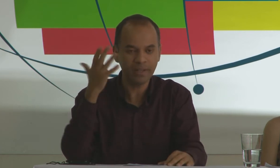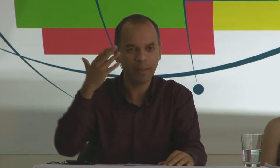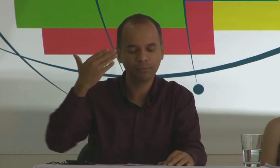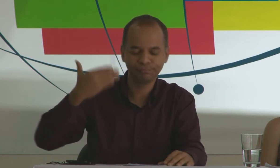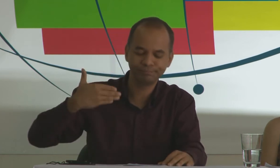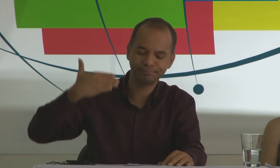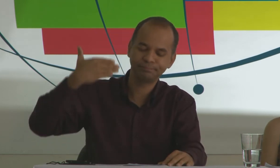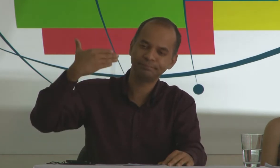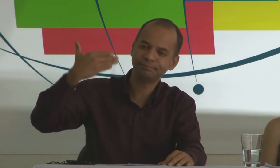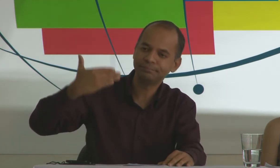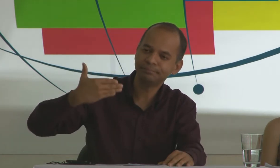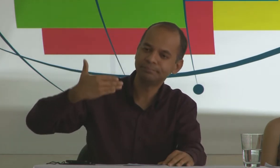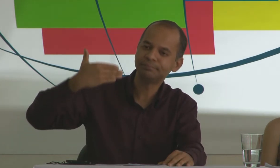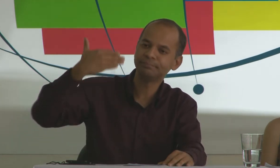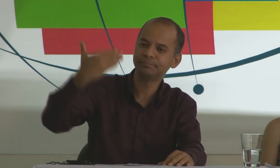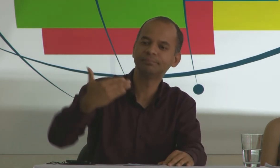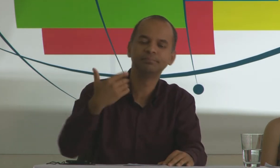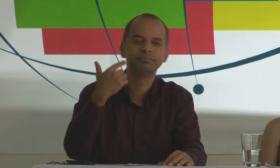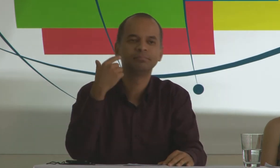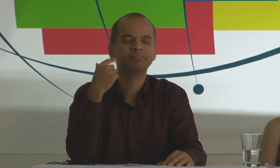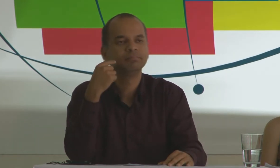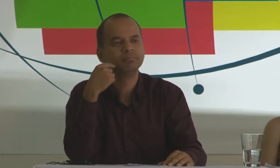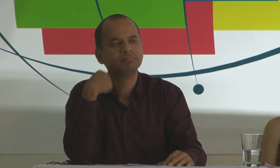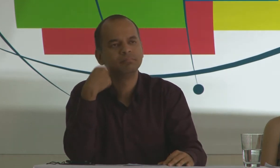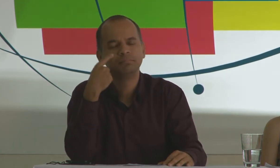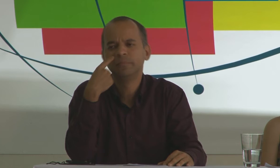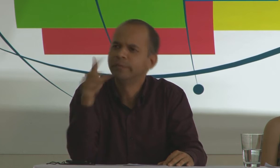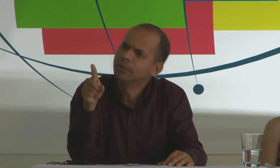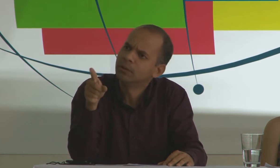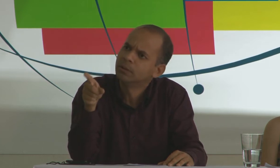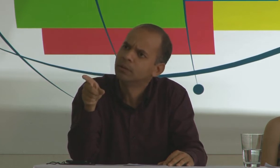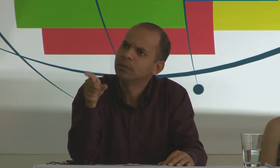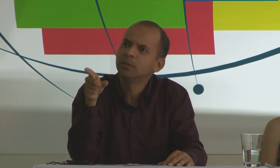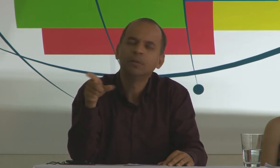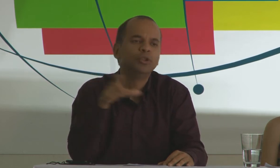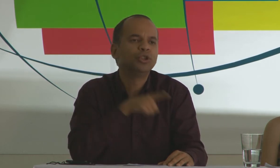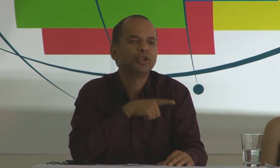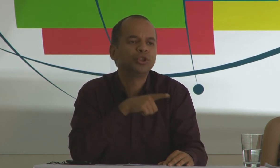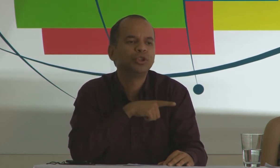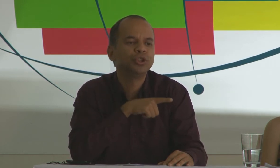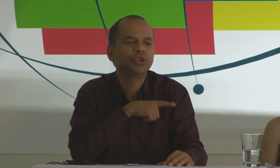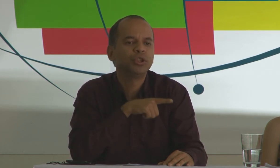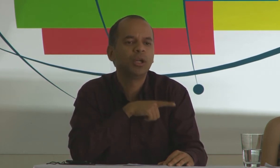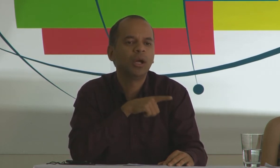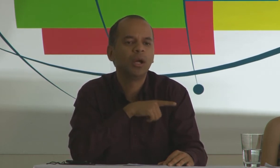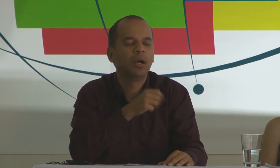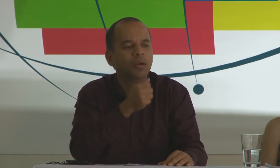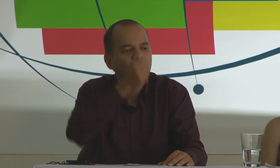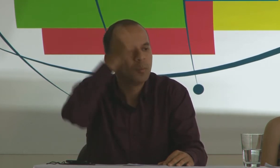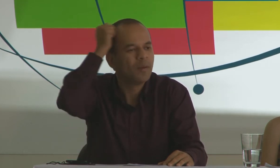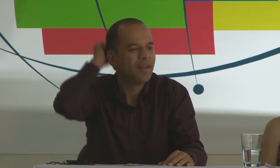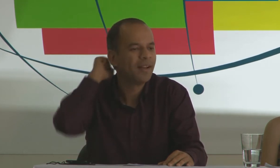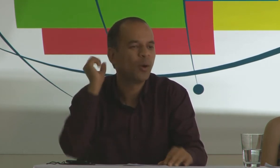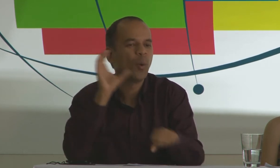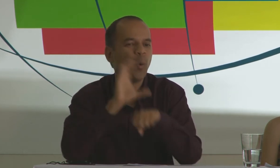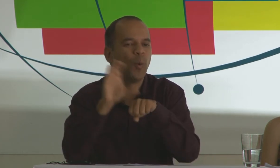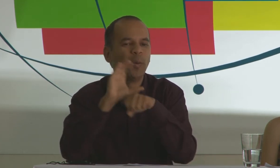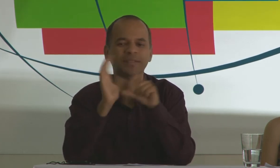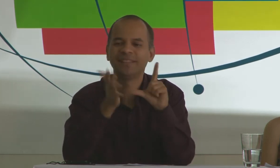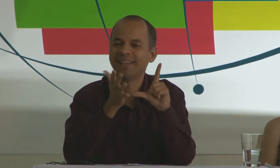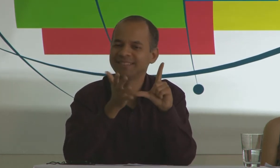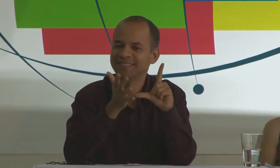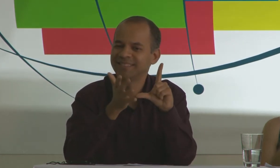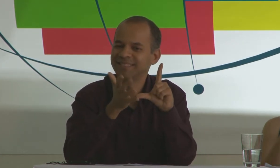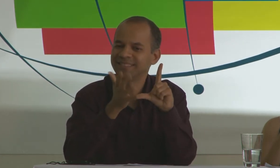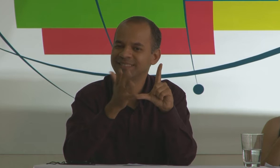posso desistir, né? Mas depois de um tempo, eu fui pensando, tomando outras decisões, e eu percebi que abri